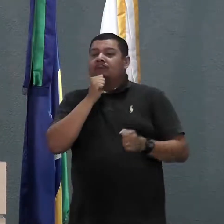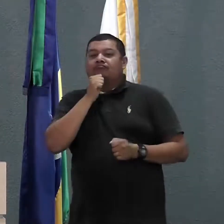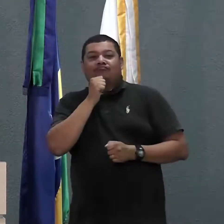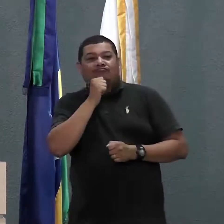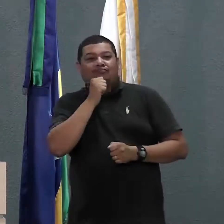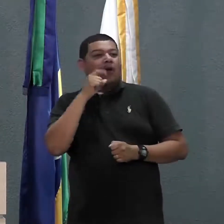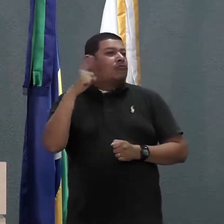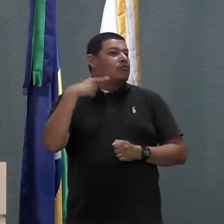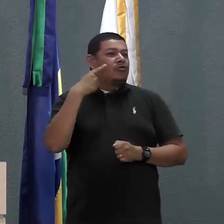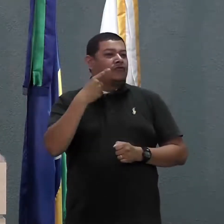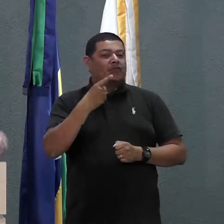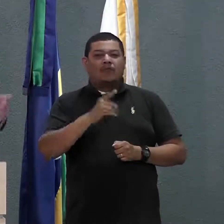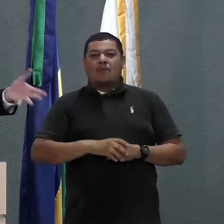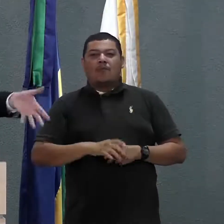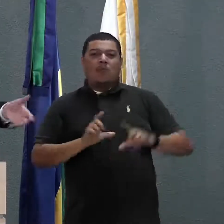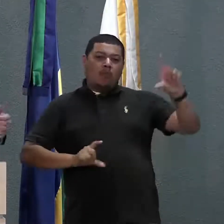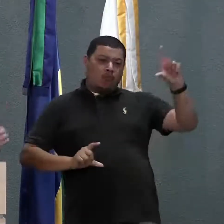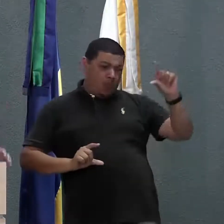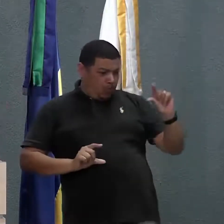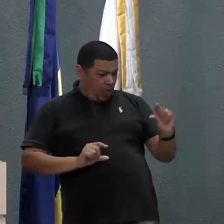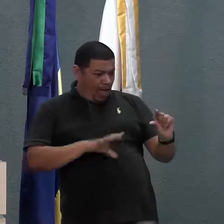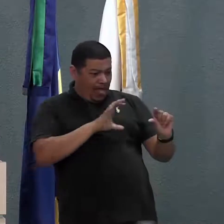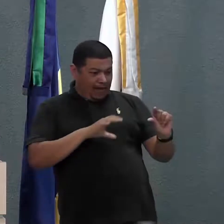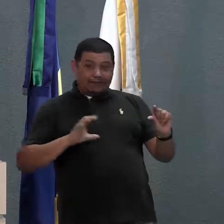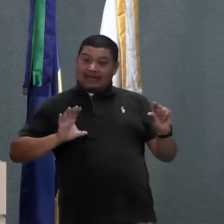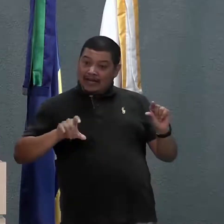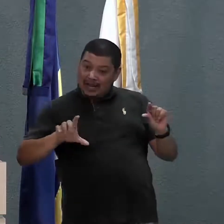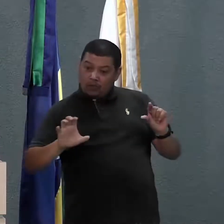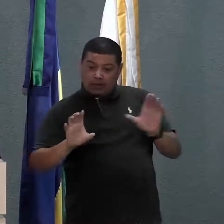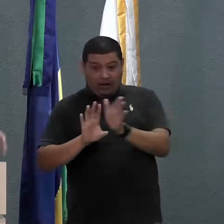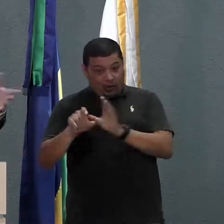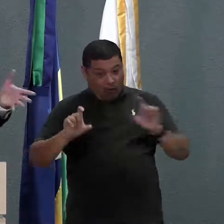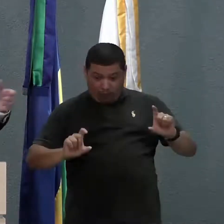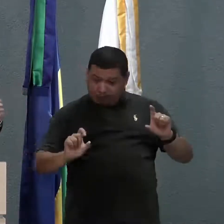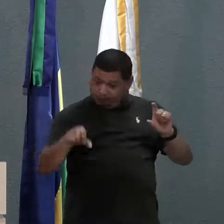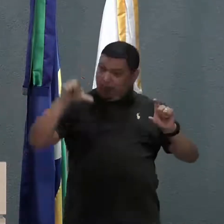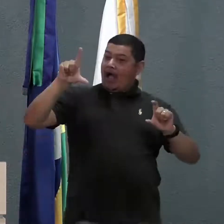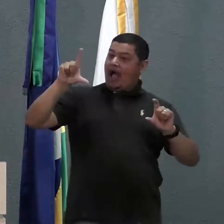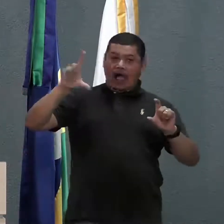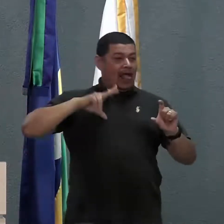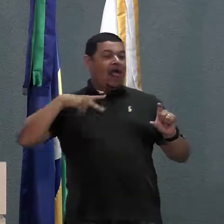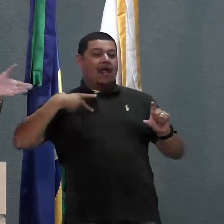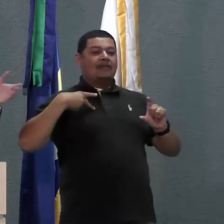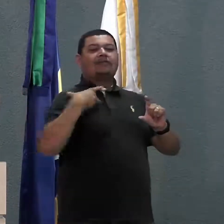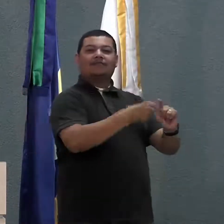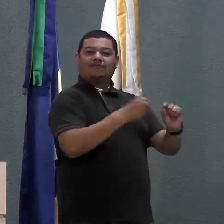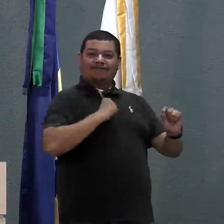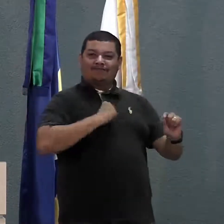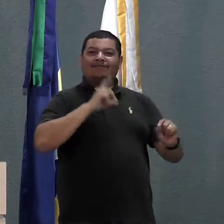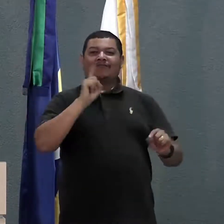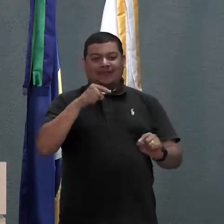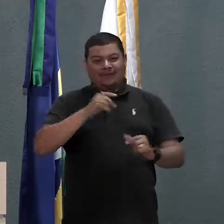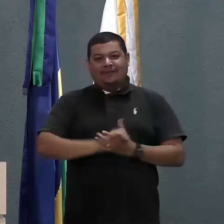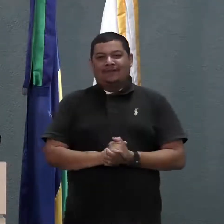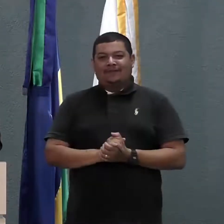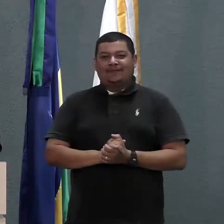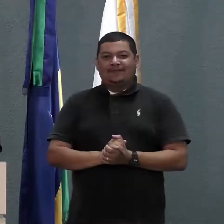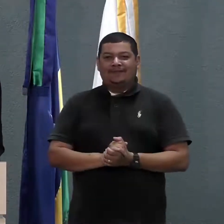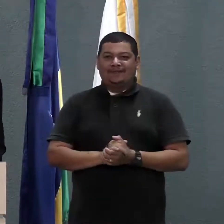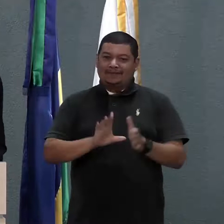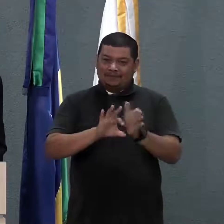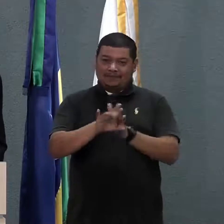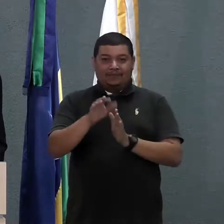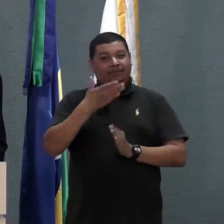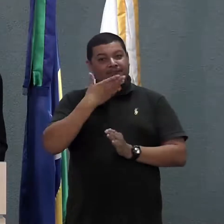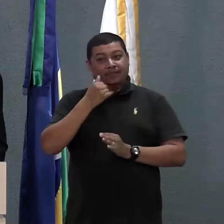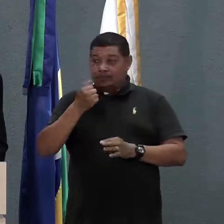a quantidade de advogados que nós tivemos. Foi o maior colégio de advogados hoje, na última eleição, foi Cacoal. E